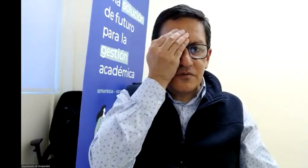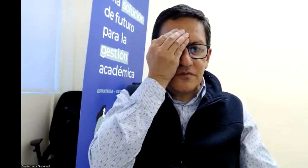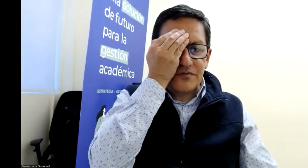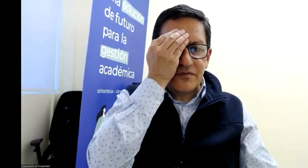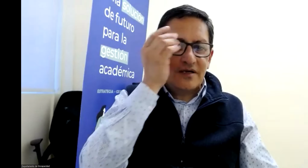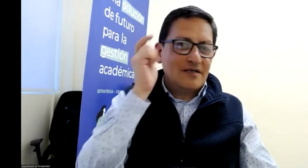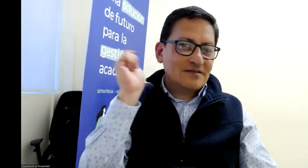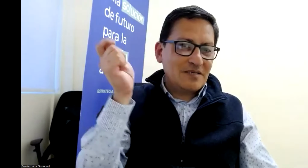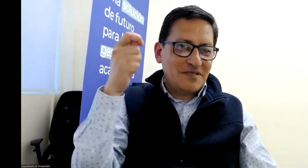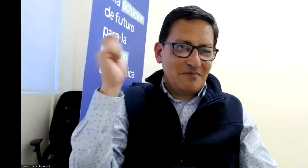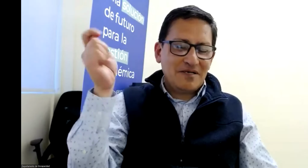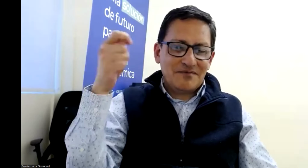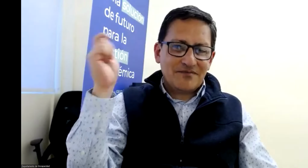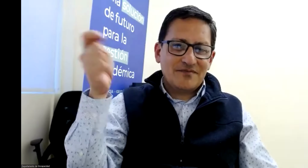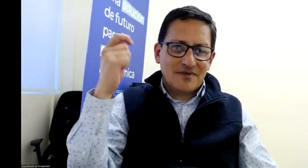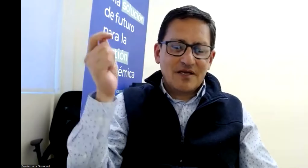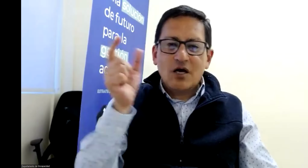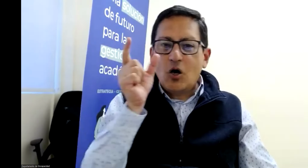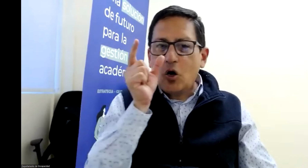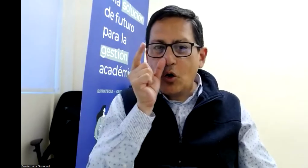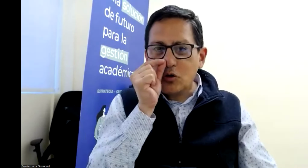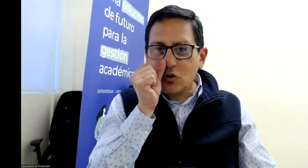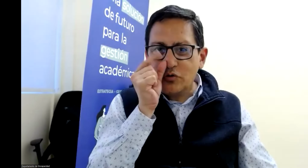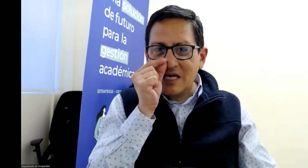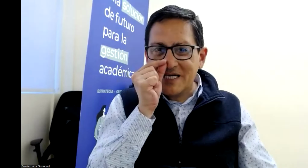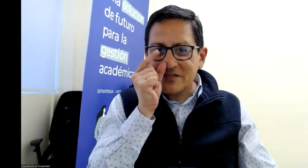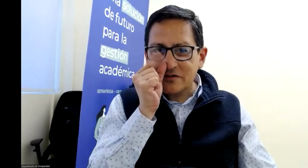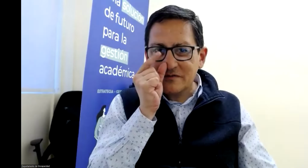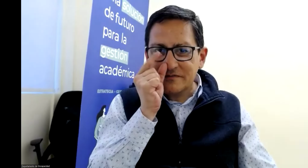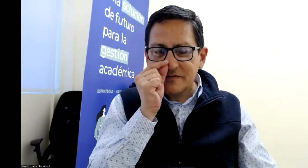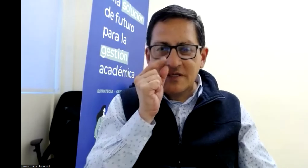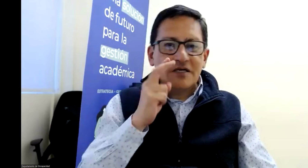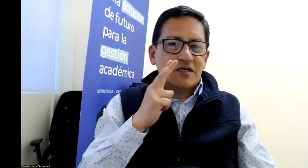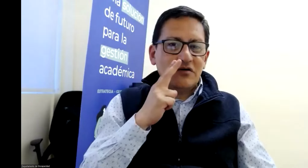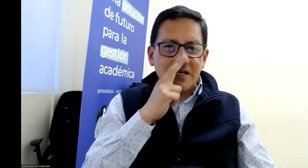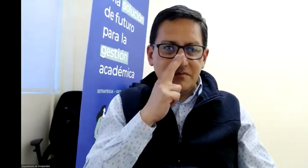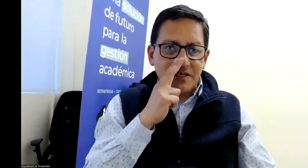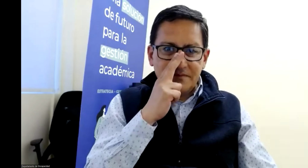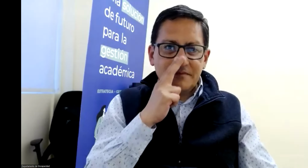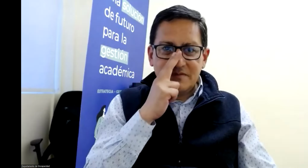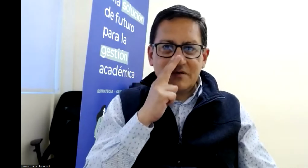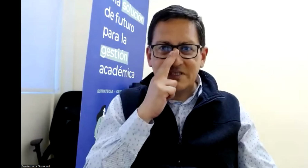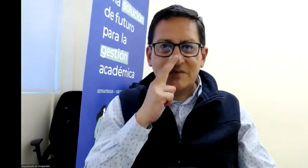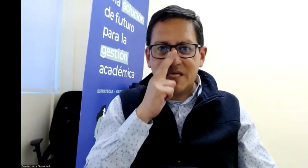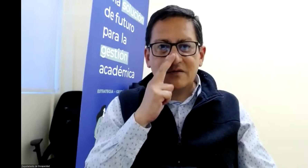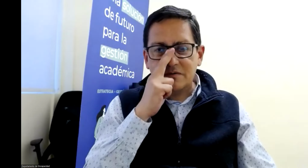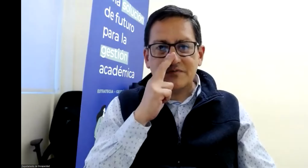septiembre octubre octubre picazón noviembre nos sigue picando